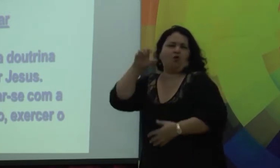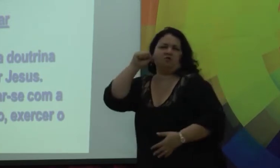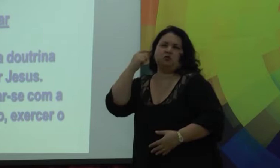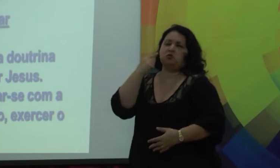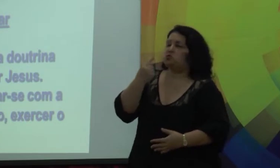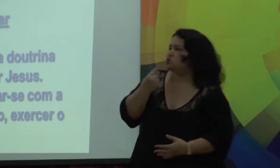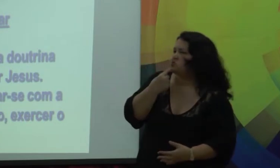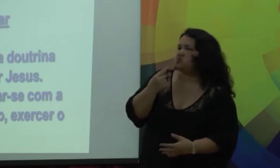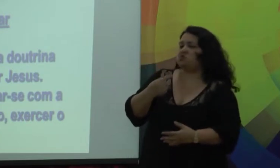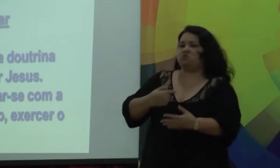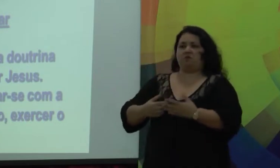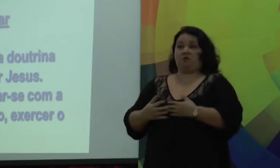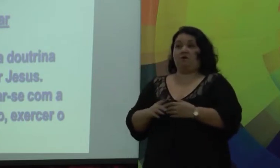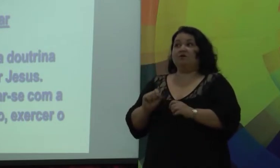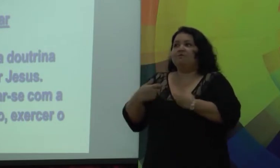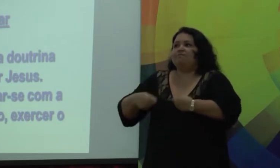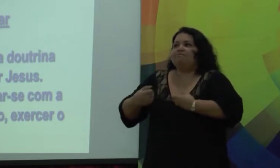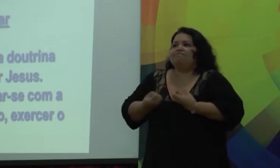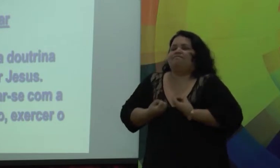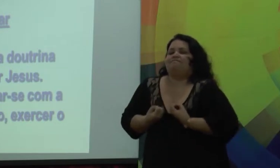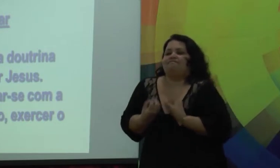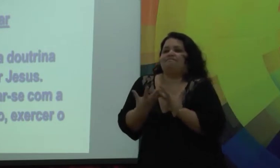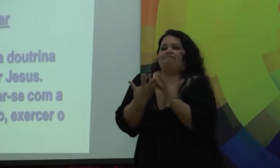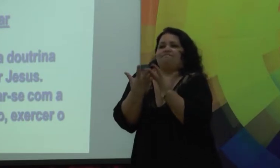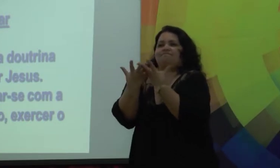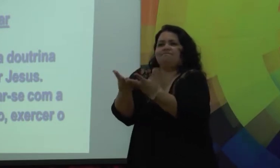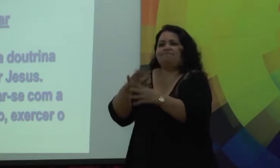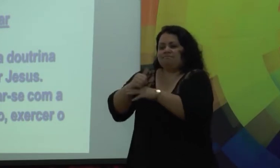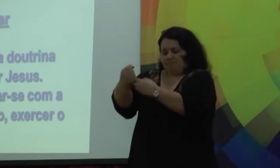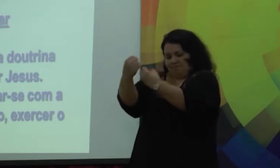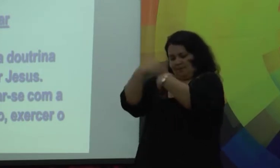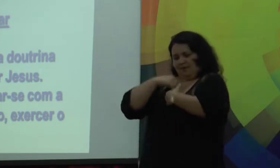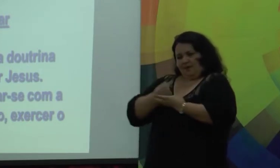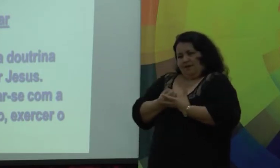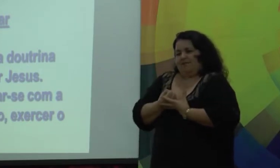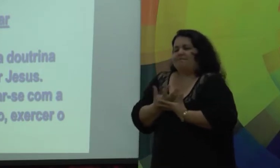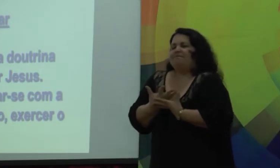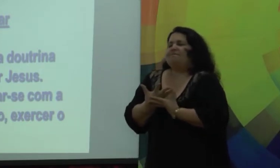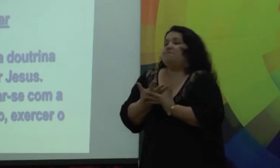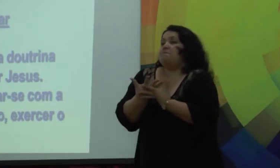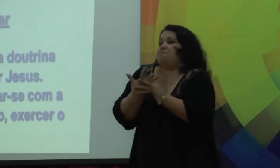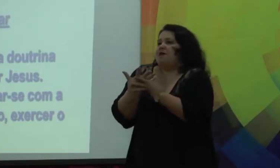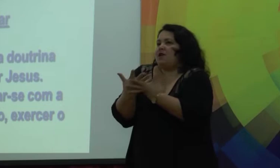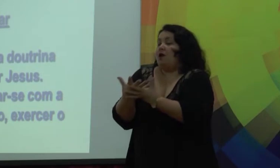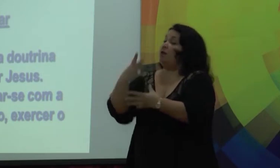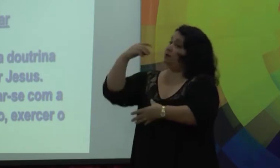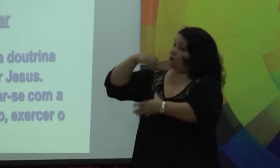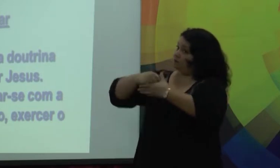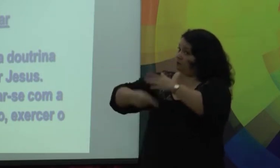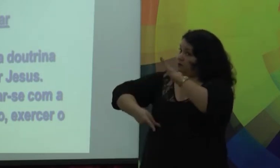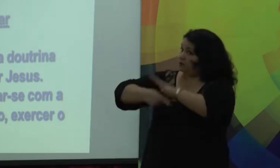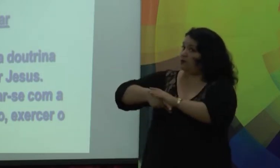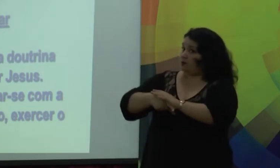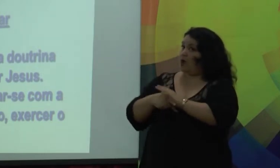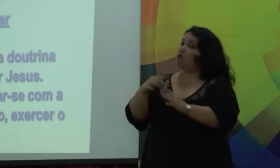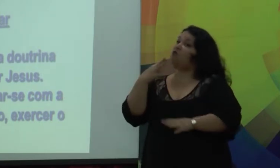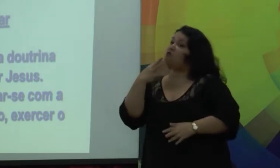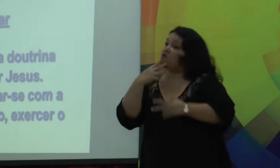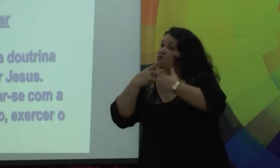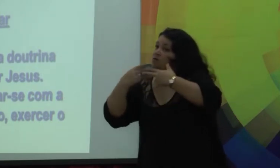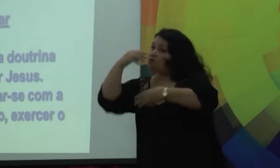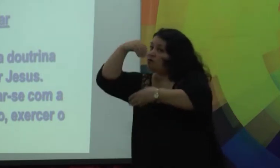você está passando o melhor de você dentro dos preceitos da doutrina para